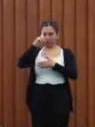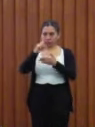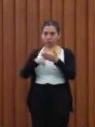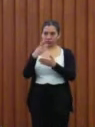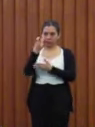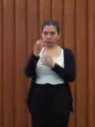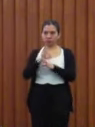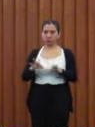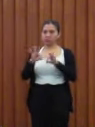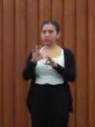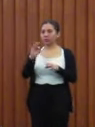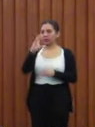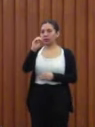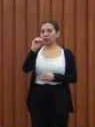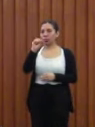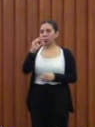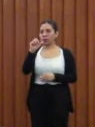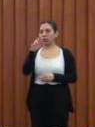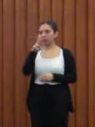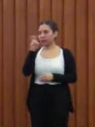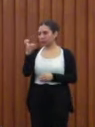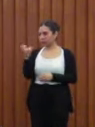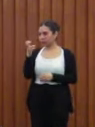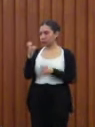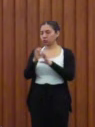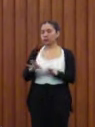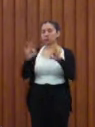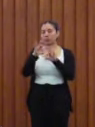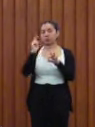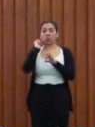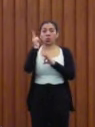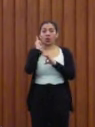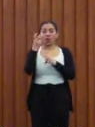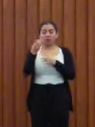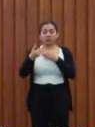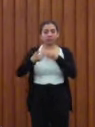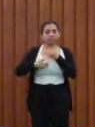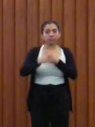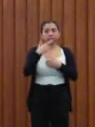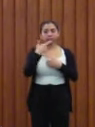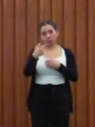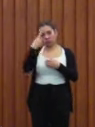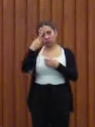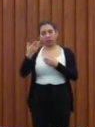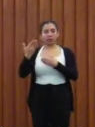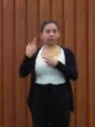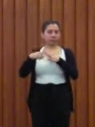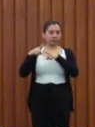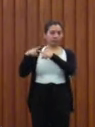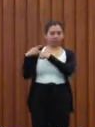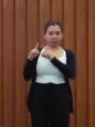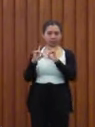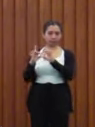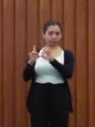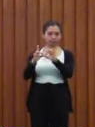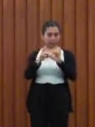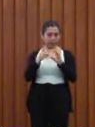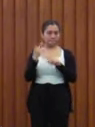sobre el caso de Oscar, me parece que es relevante y espero que sea un parteaguas para los casos que siguen ahí pendientes. Y quiero preguntar en particular